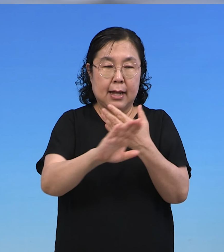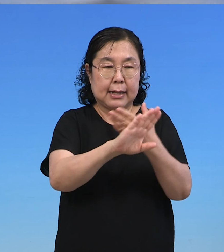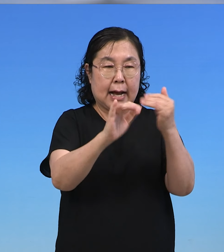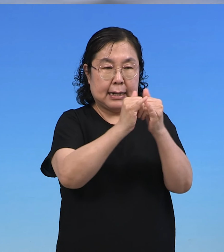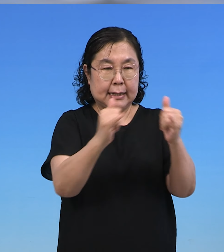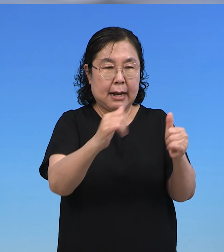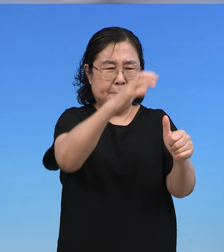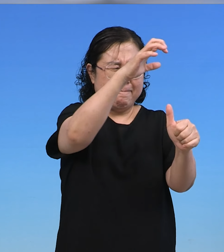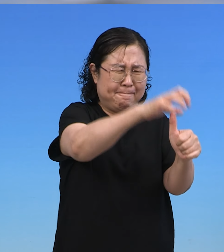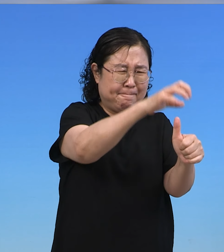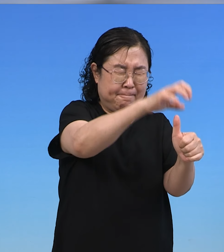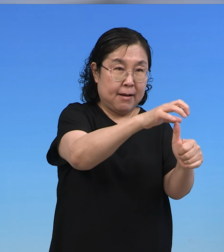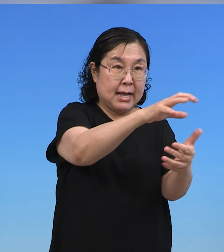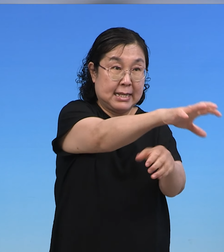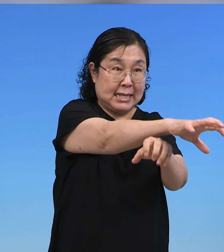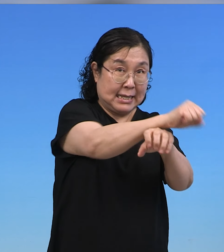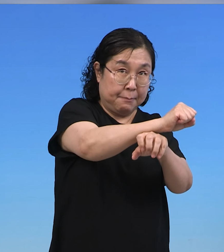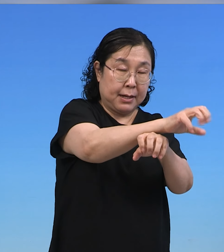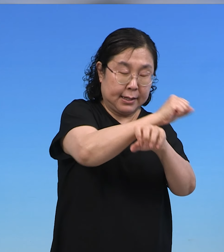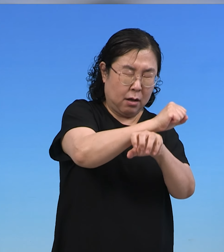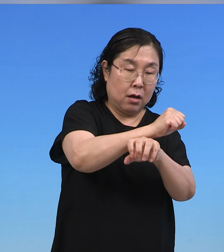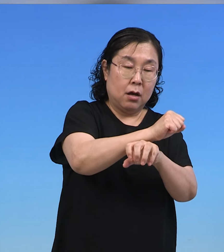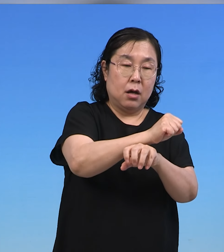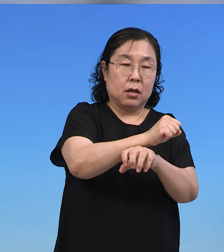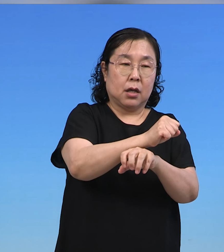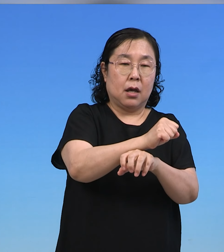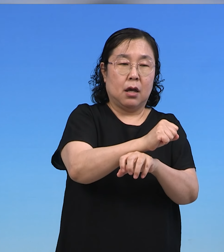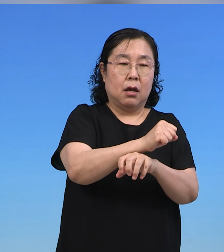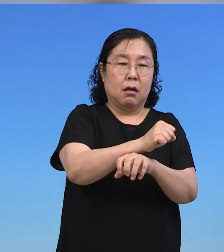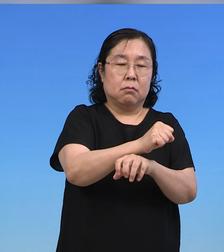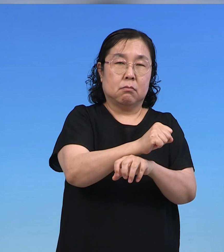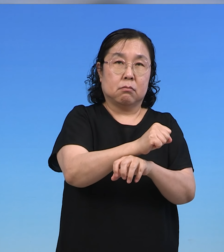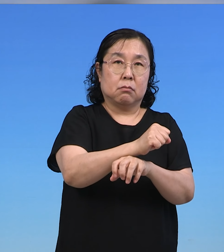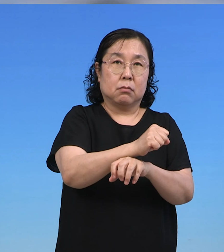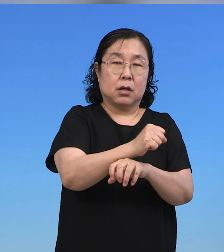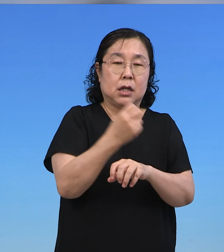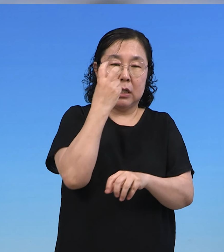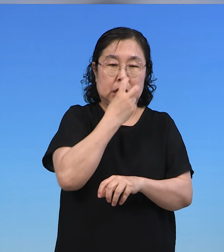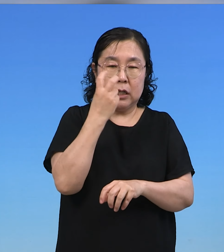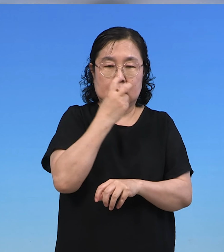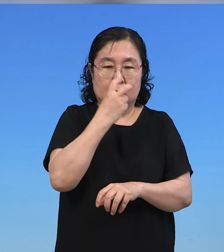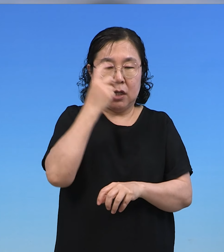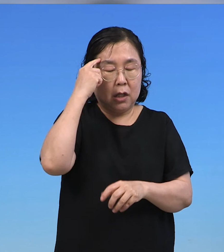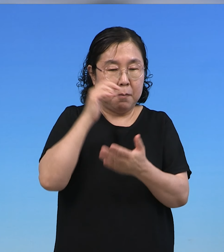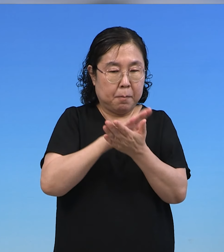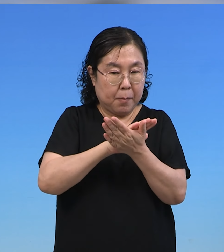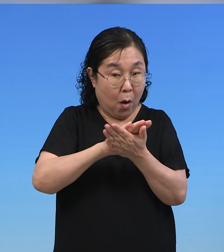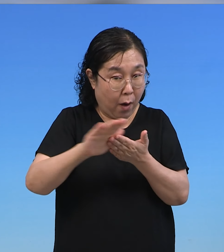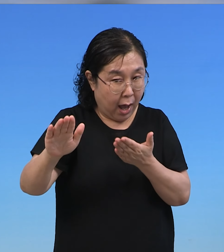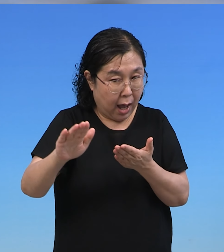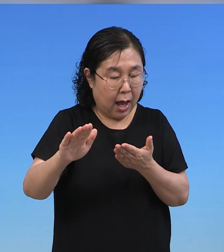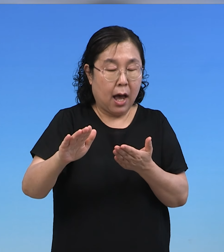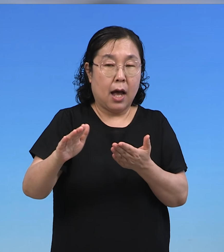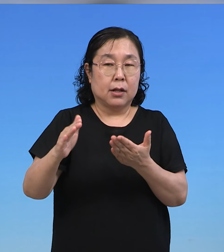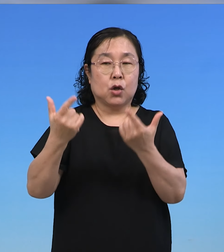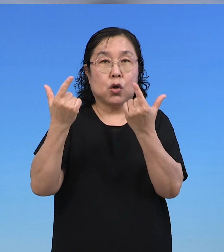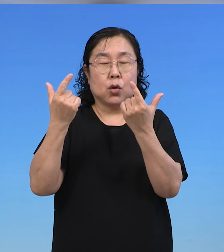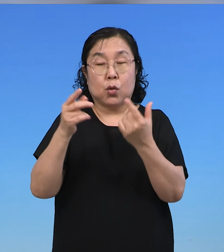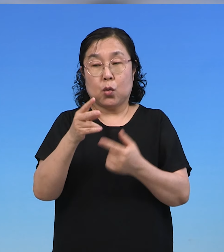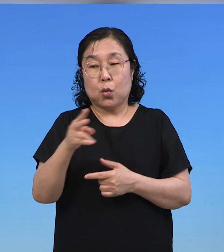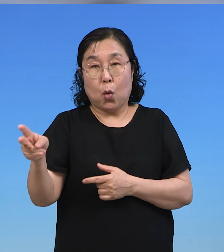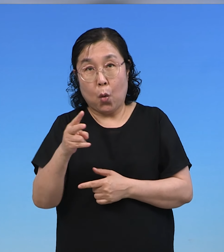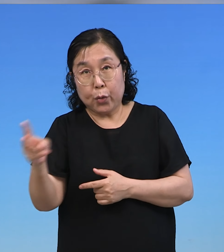유지가 되는 평화. 이게 팍스 로마나예요. 지금 이 세상에서 통용되는 모든